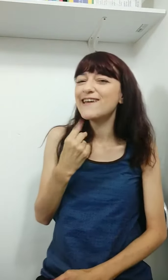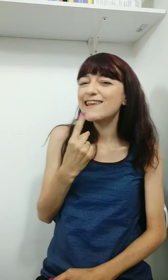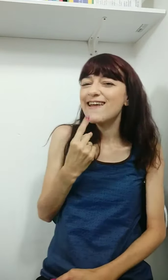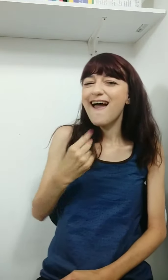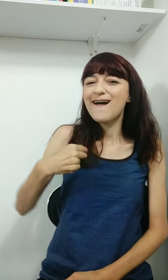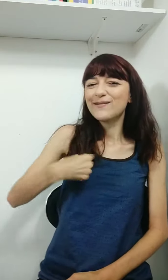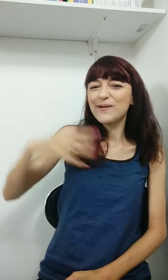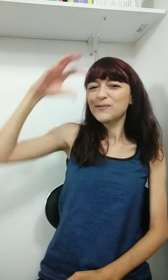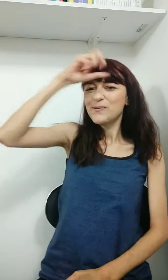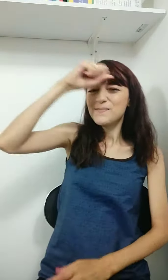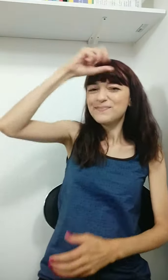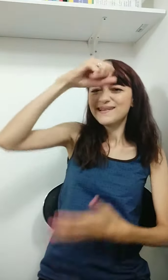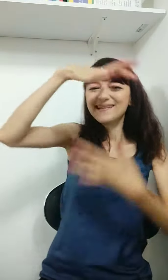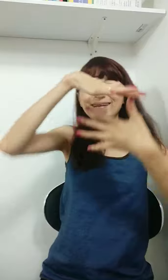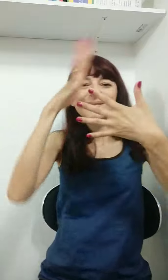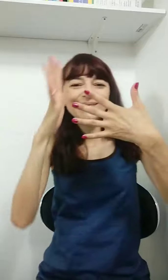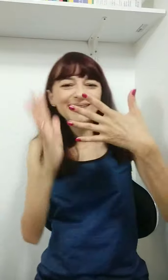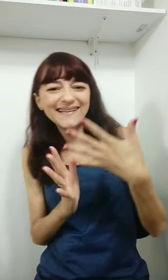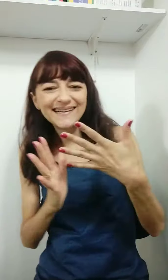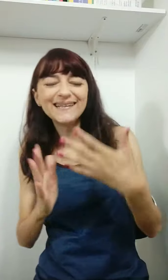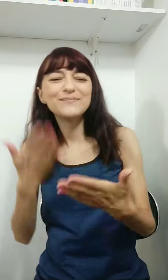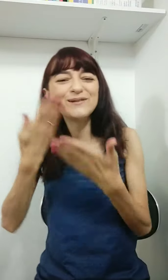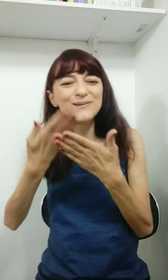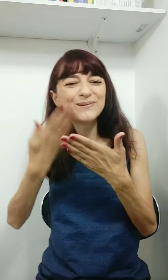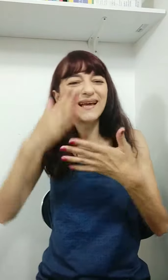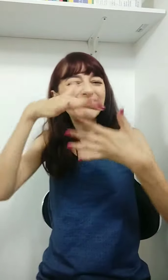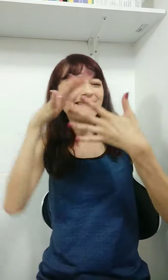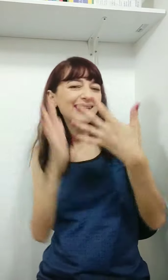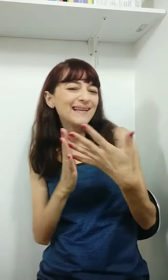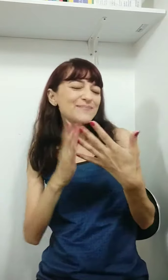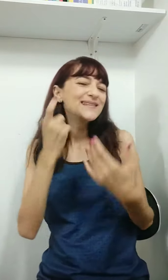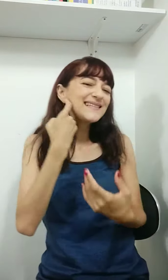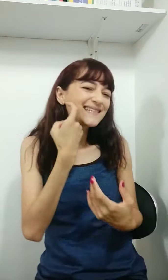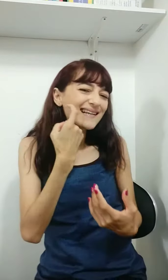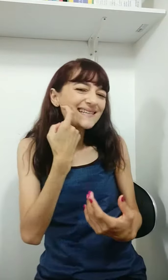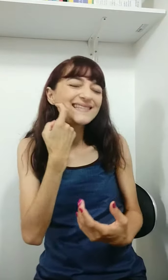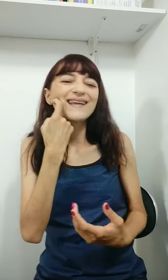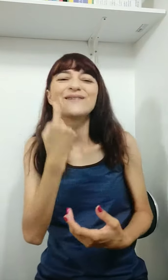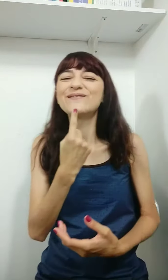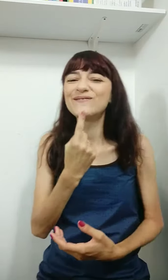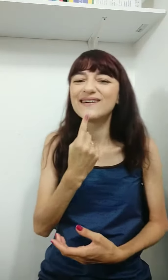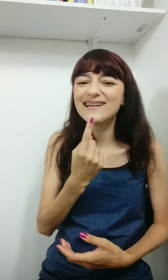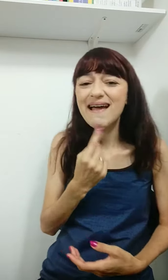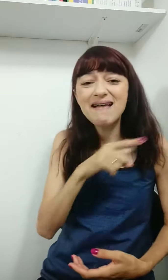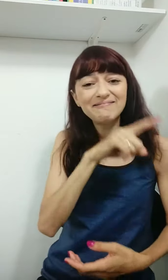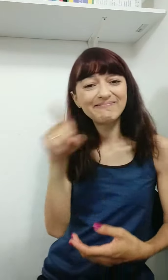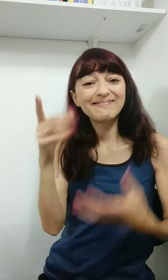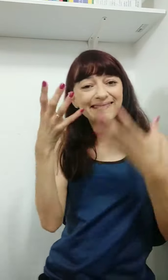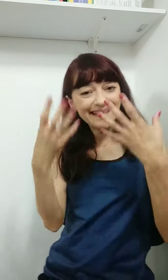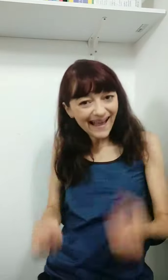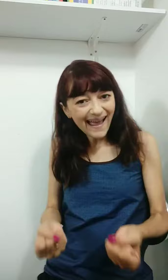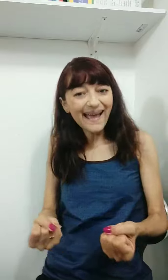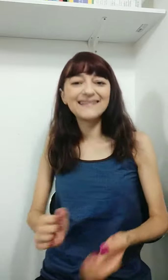né? Que nessa sexta-feira, feriado, né? Tem muita gente aí que tá em casa à toa, nem de bobeira, né? Aproveitar esse tempo para